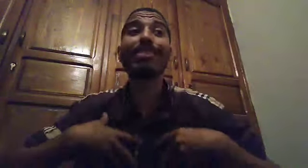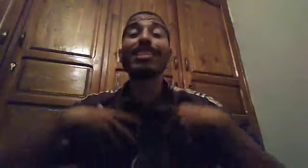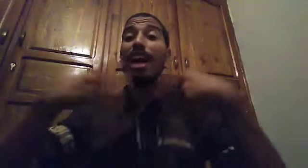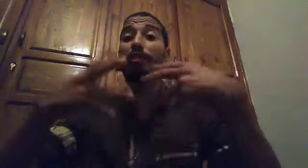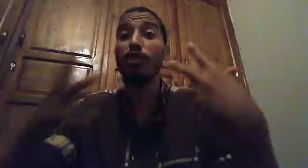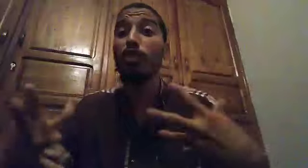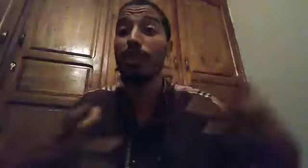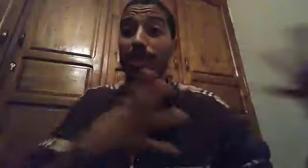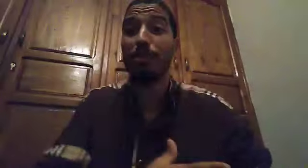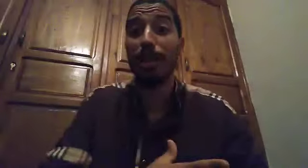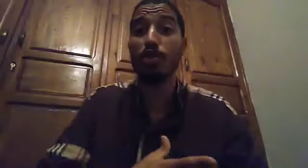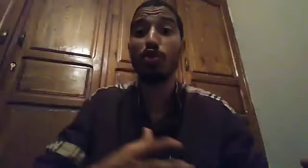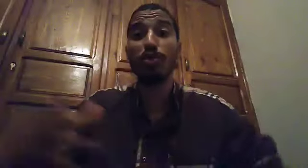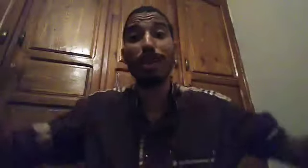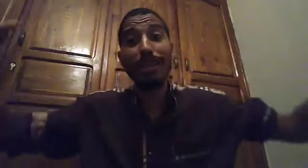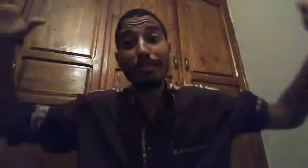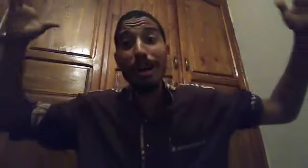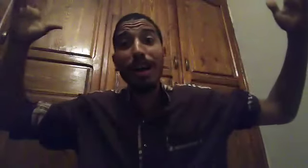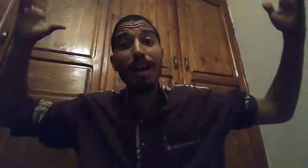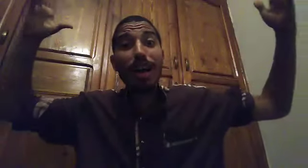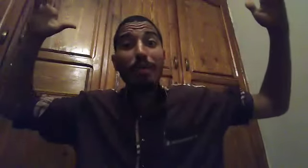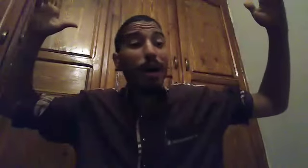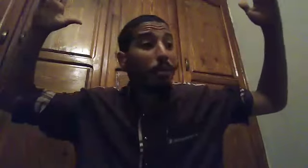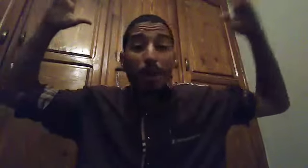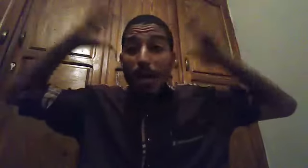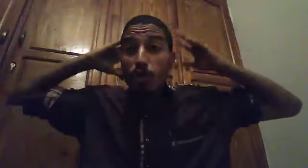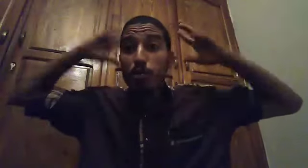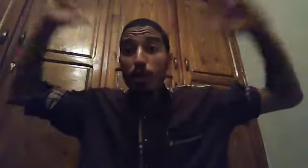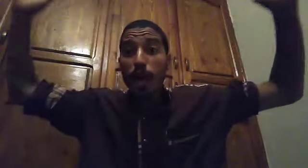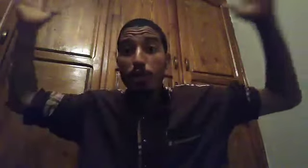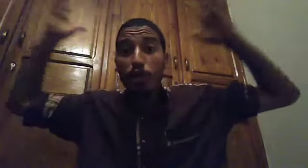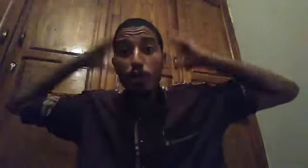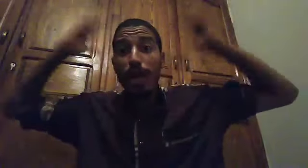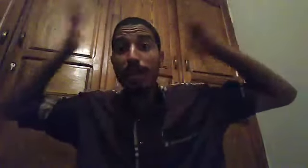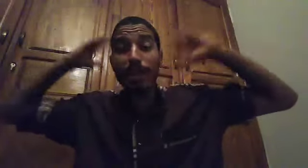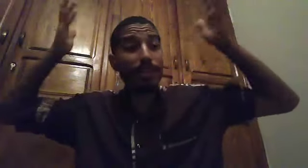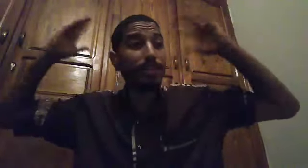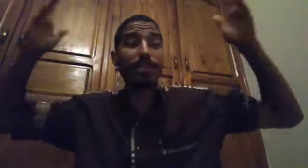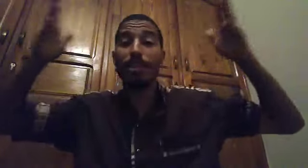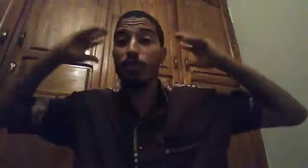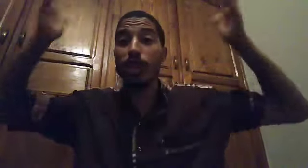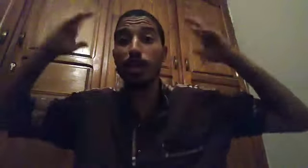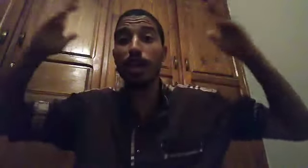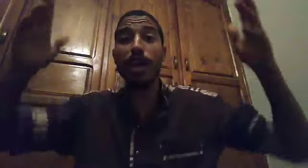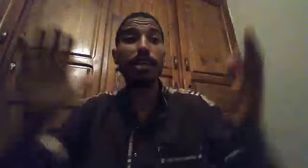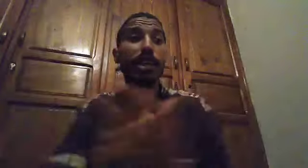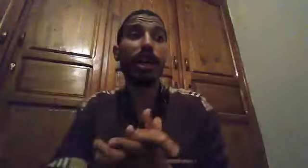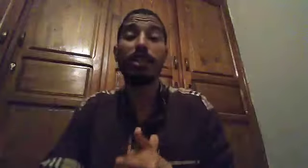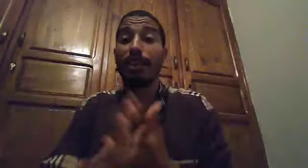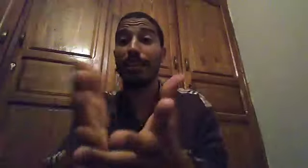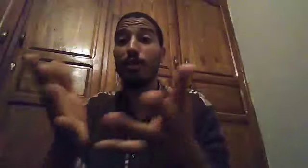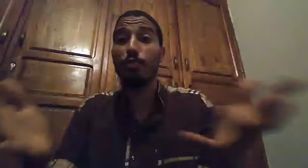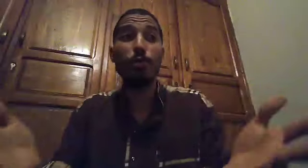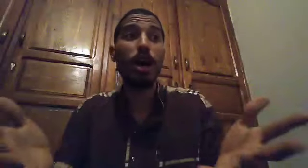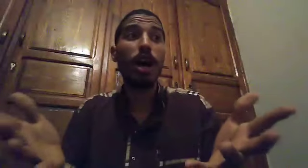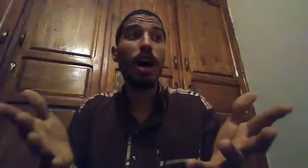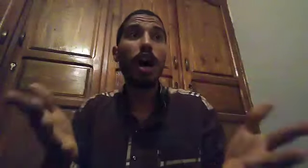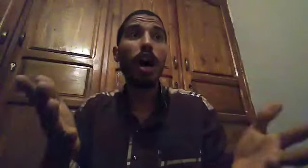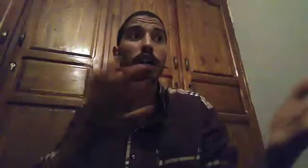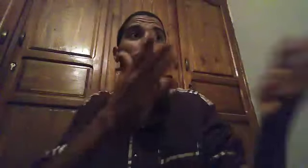وقداش عارفين وقداش كيبغي الارجنتين، ولكن ما بغاتوش الكره هاد السنين وهاد النهائيات اللي خاض. يعني راه ربما اكثر